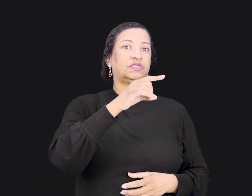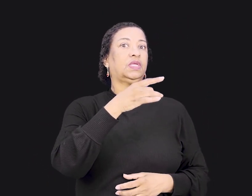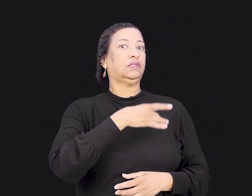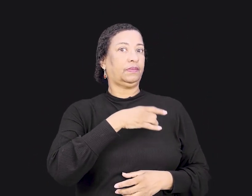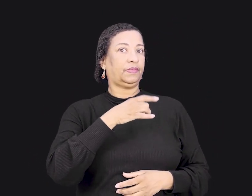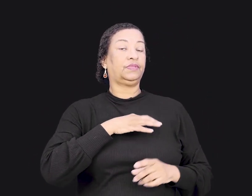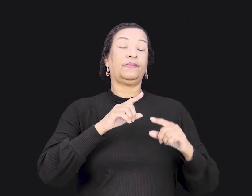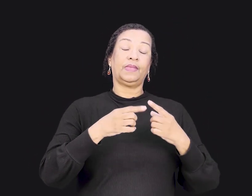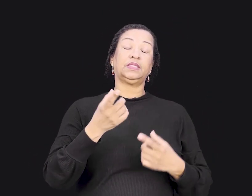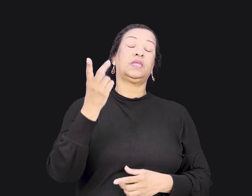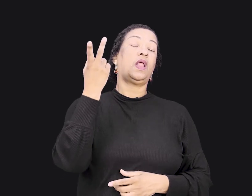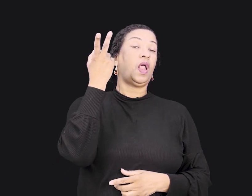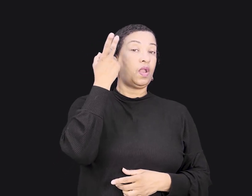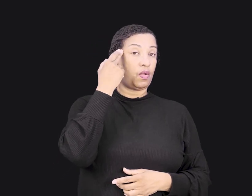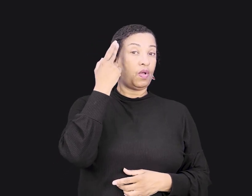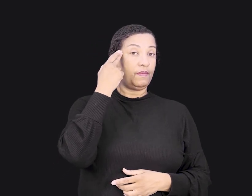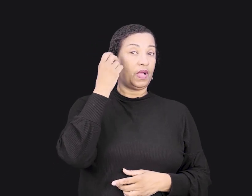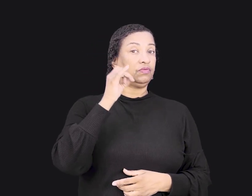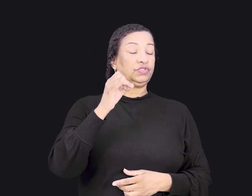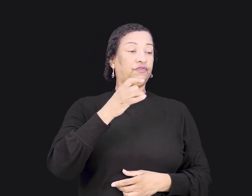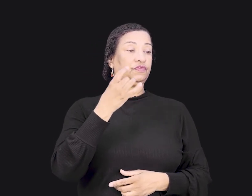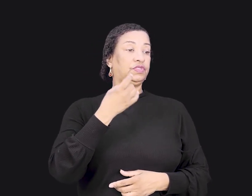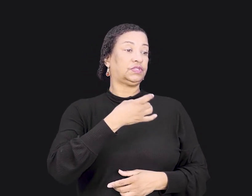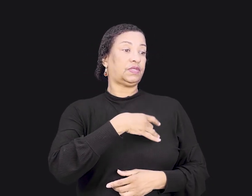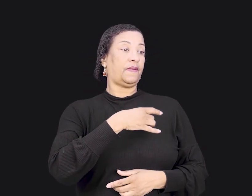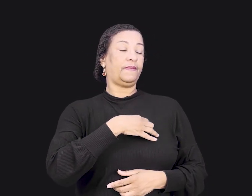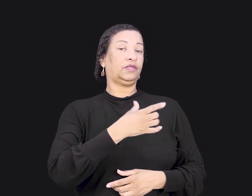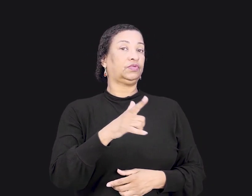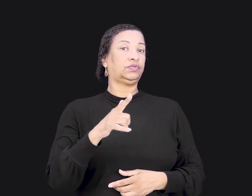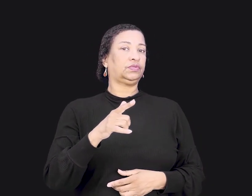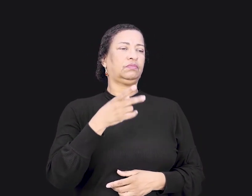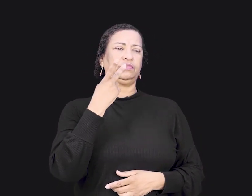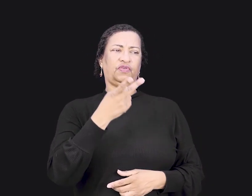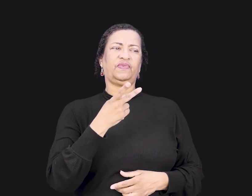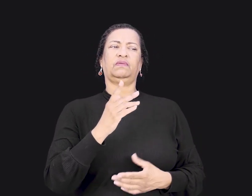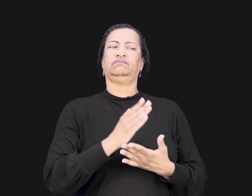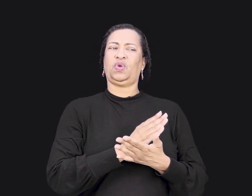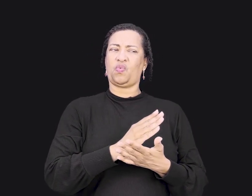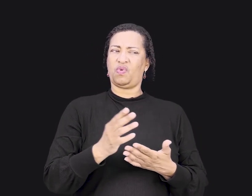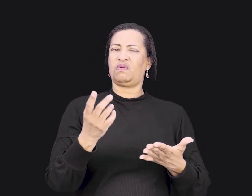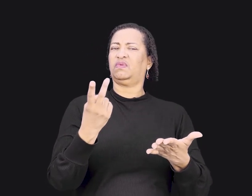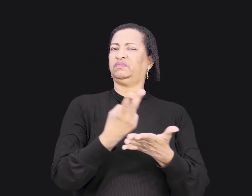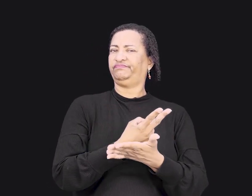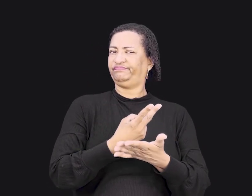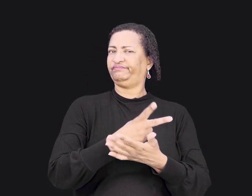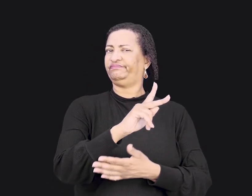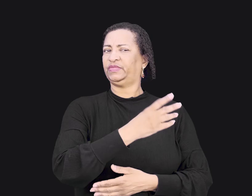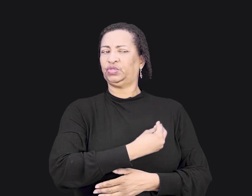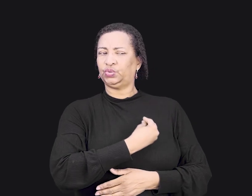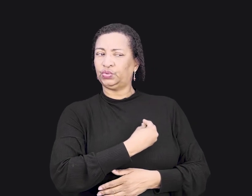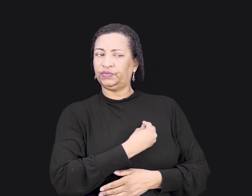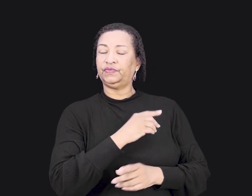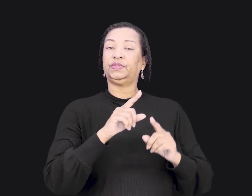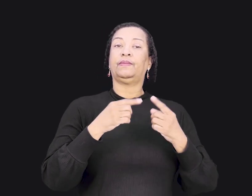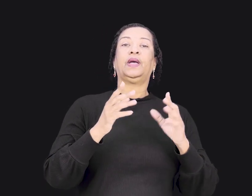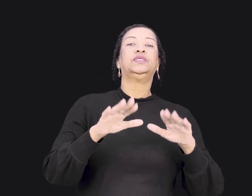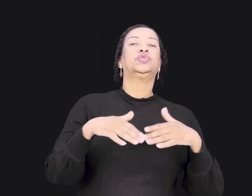absolutamente normal. Se você não ficasse com medo, então eu diria que alguma coisa estava errada com você. Mas quando não existe